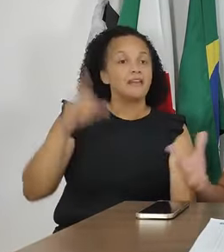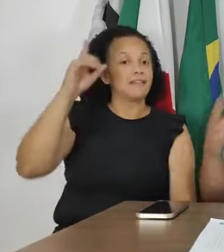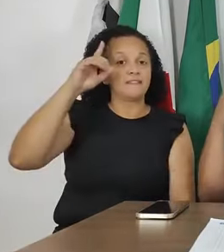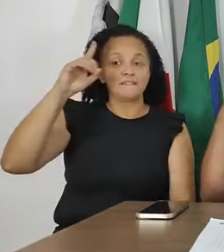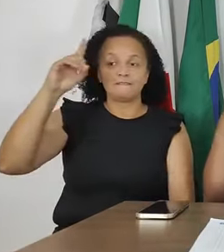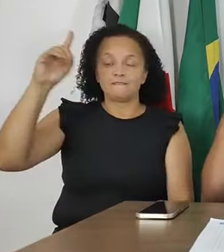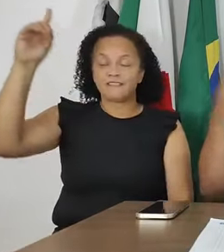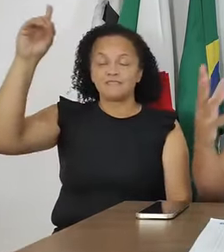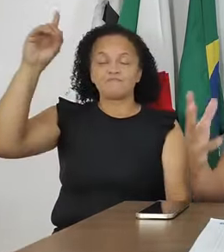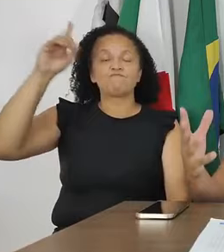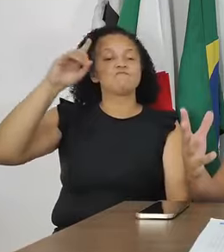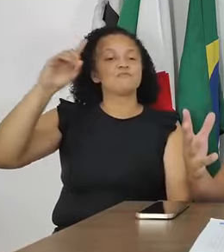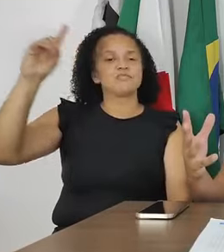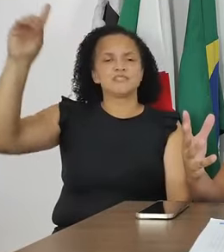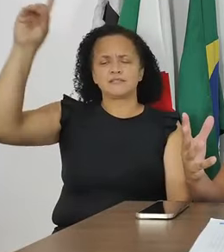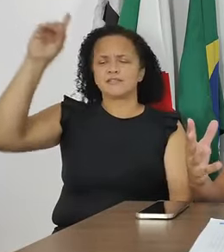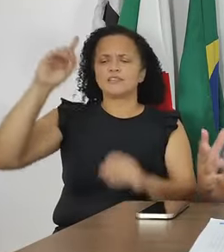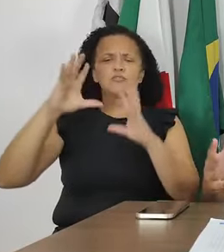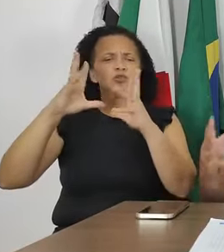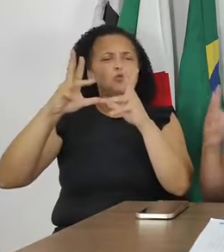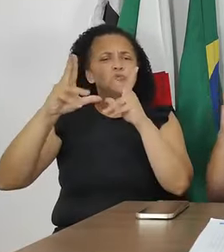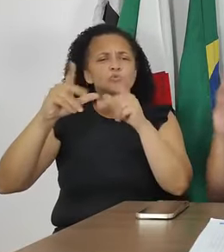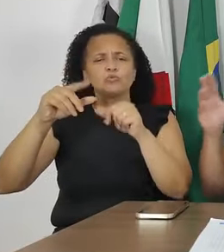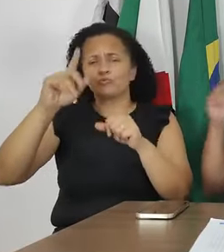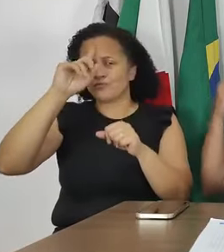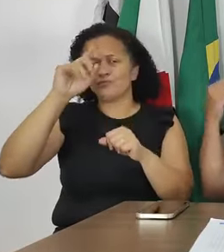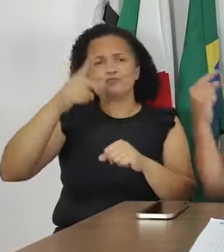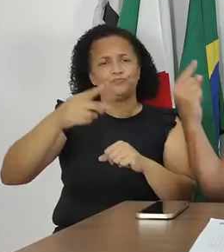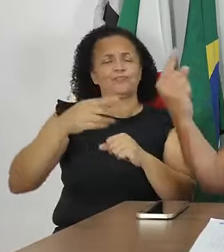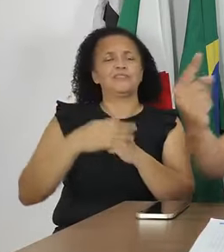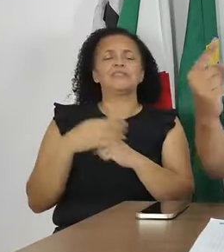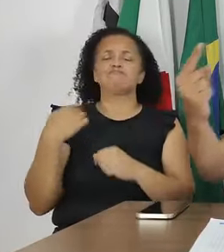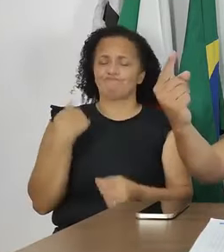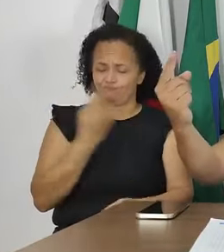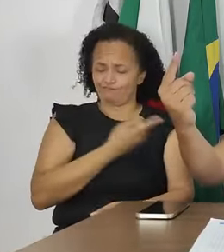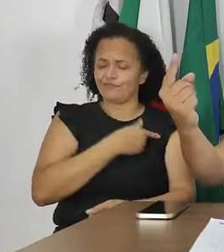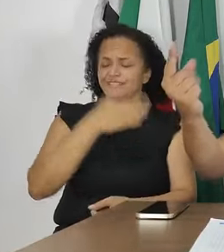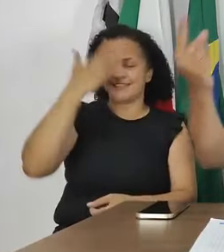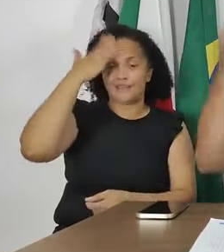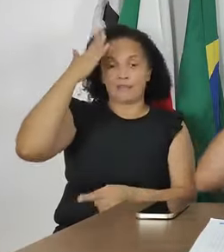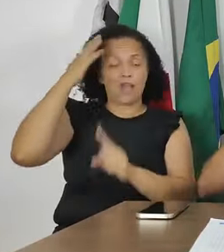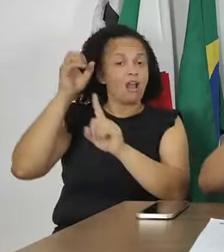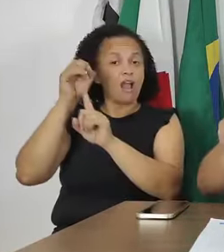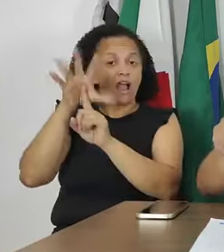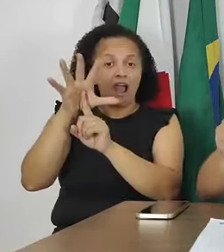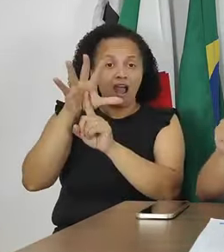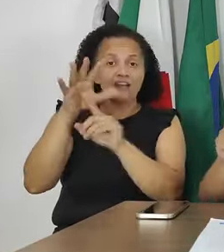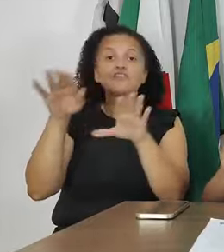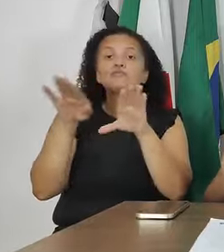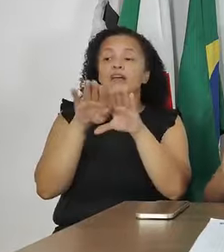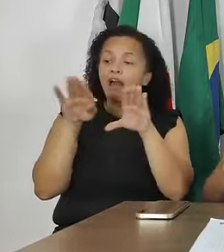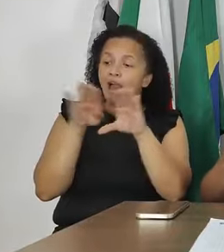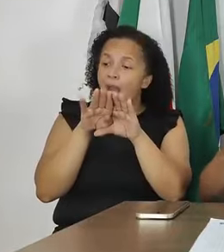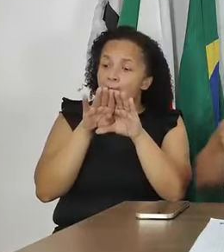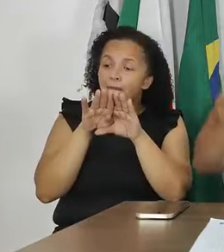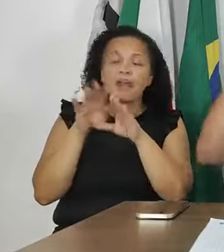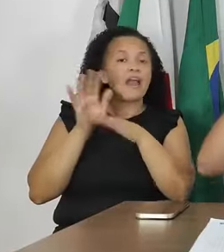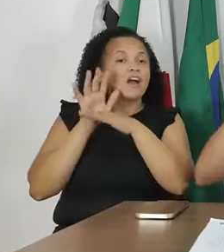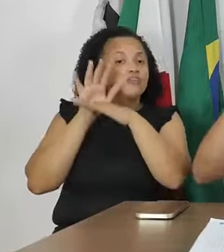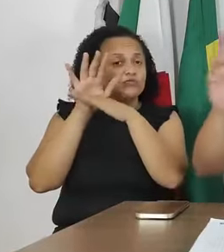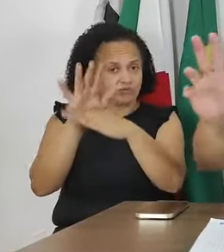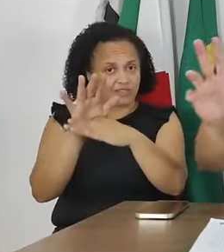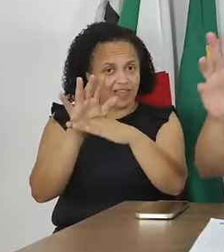exércitos. Então, sendo o Deus dos exércitos, nós sabemos que os anjos também irão nos servir. E também